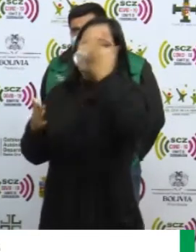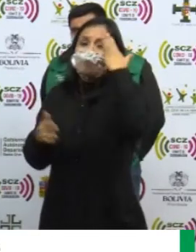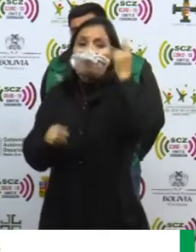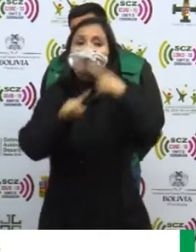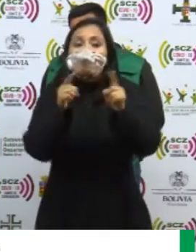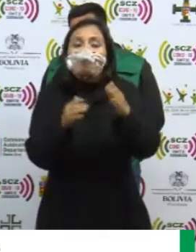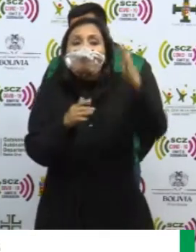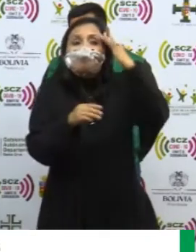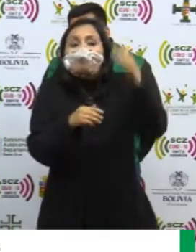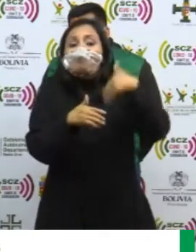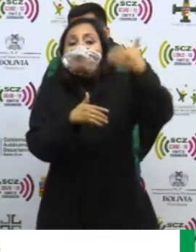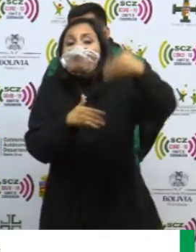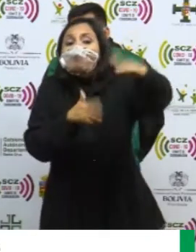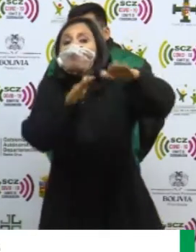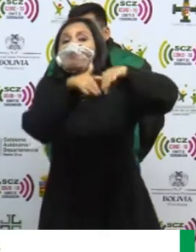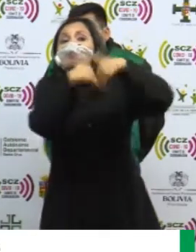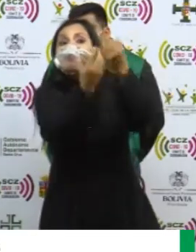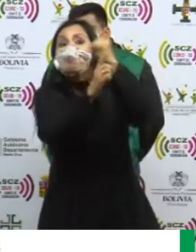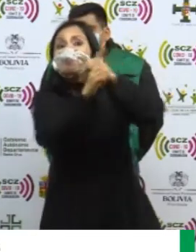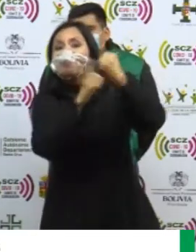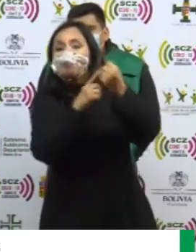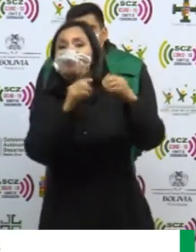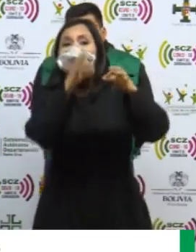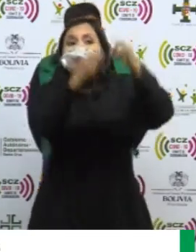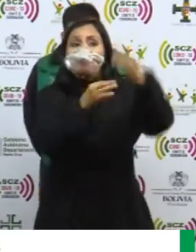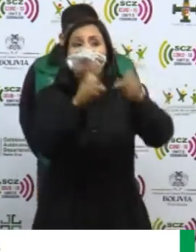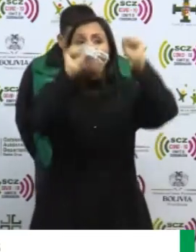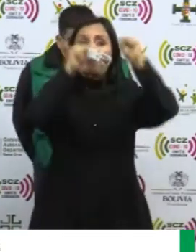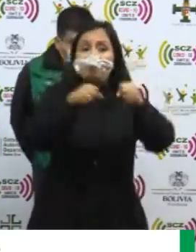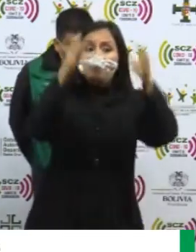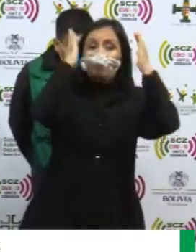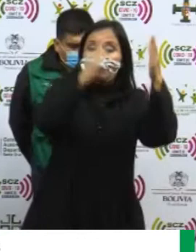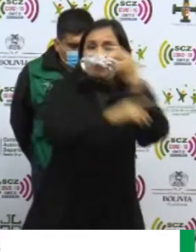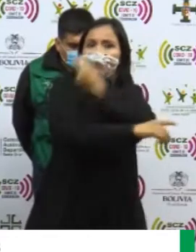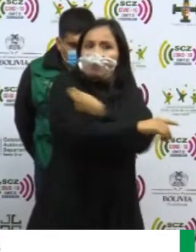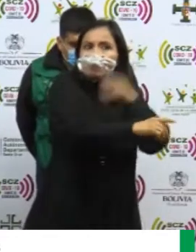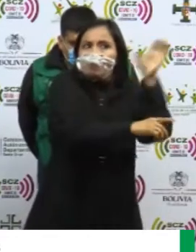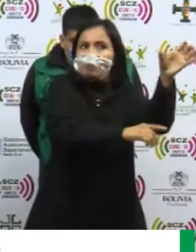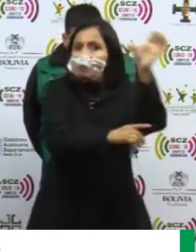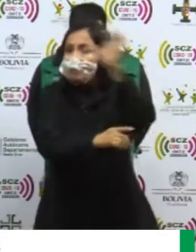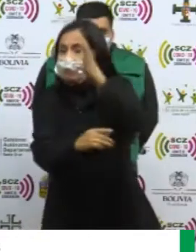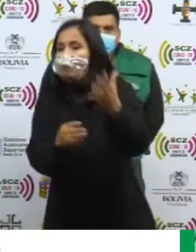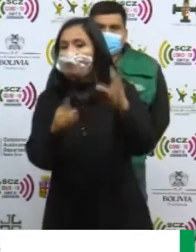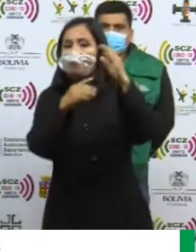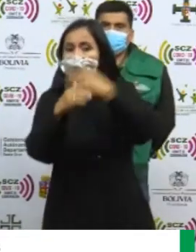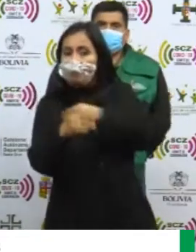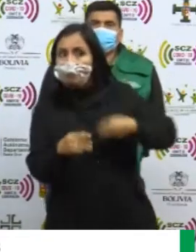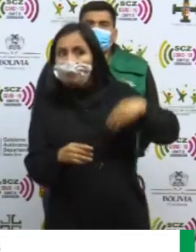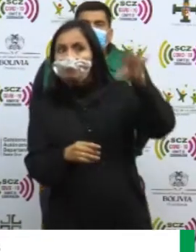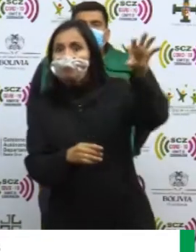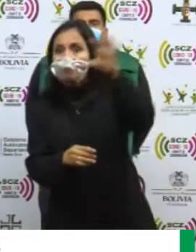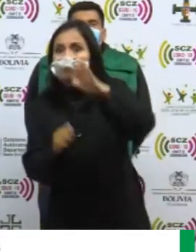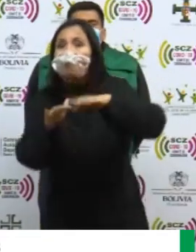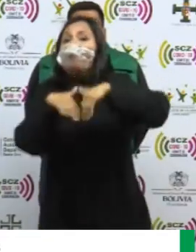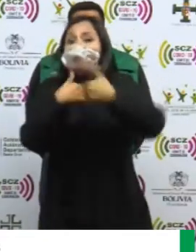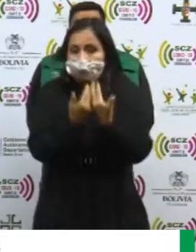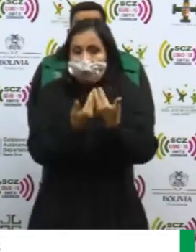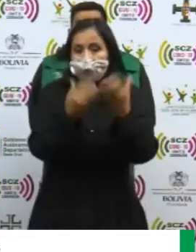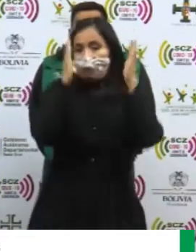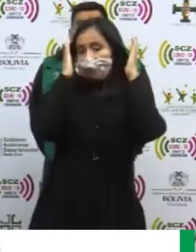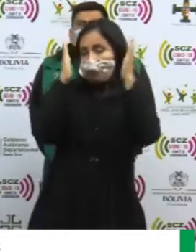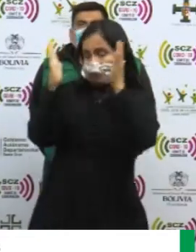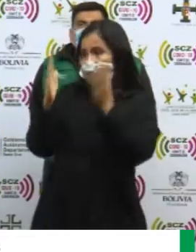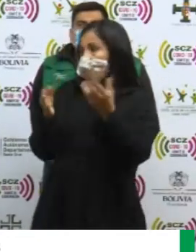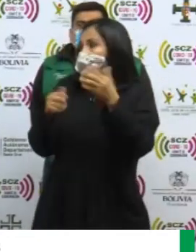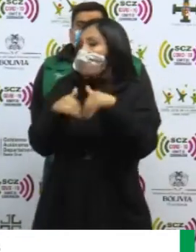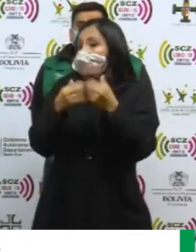la estimación de casos que viene, la capacidad de respuesta que tiene la ciudadanía, que tienen los municipios en relación a lo que nos